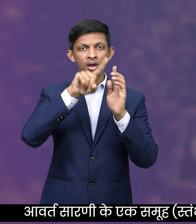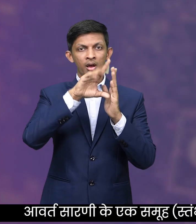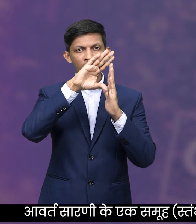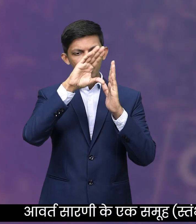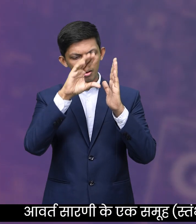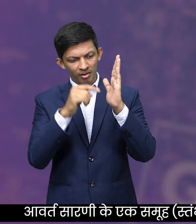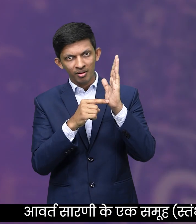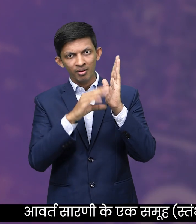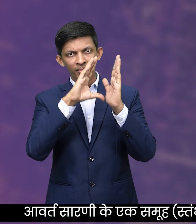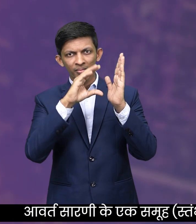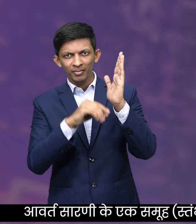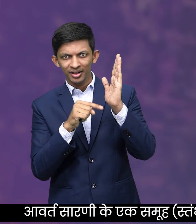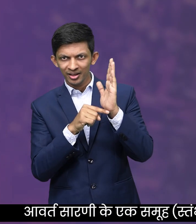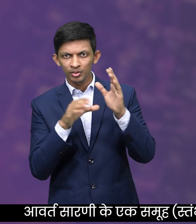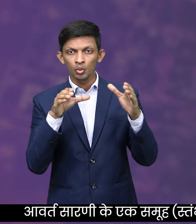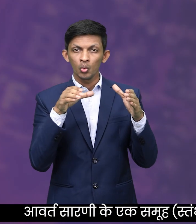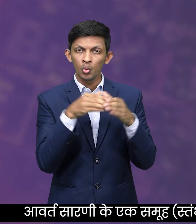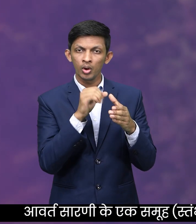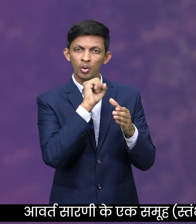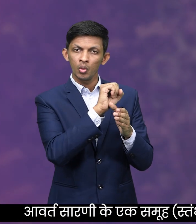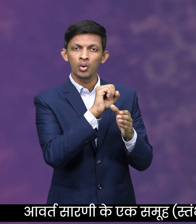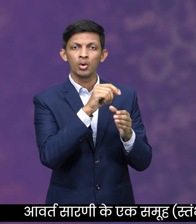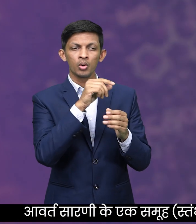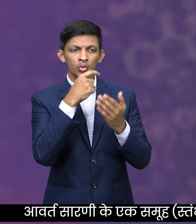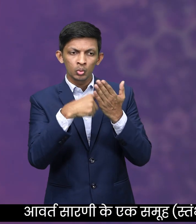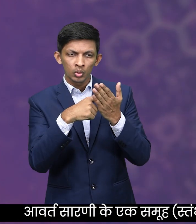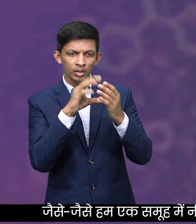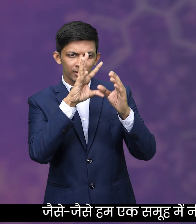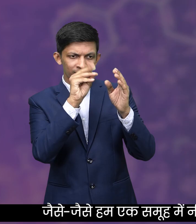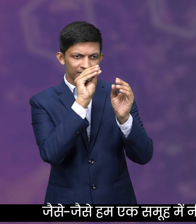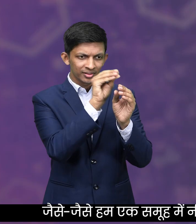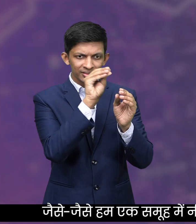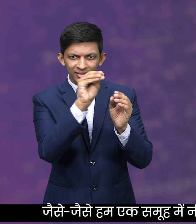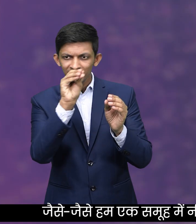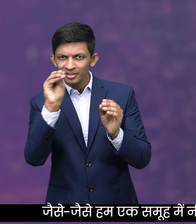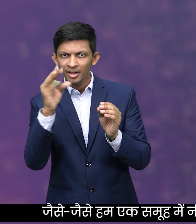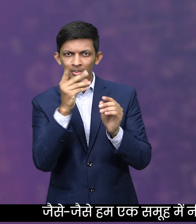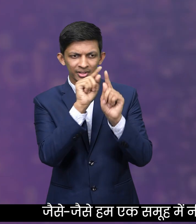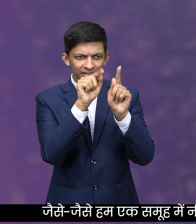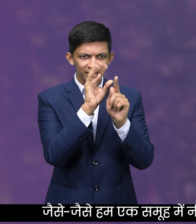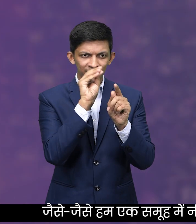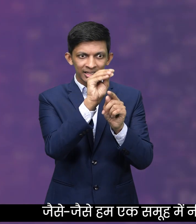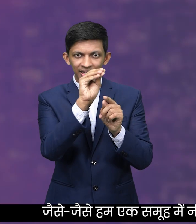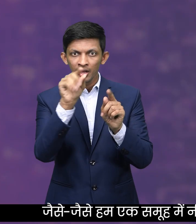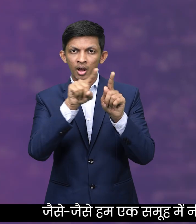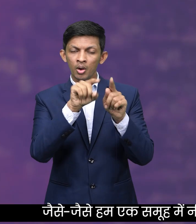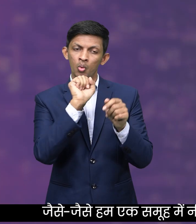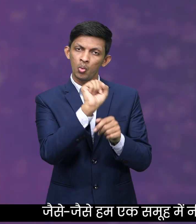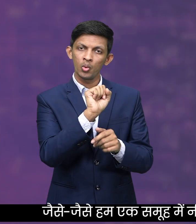परमाणु त्रिज्याएं ऊपर से नीचे की ओर बढ़ती हैं। जैसे जैसे हम एक समूह में